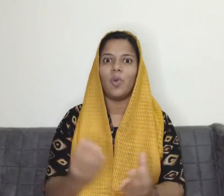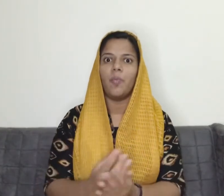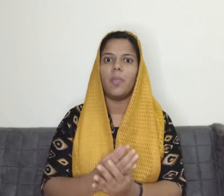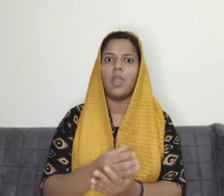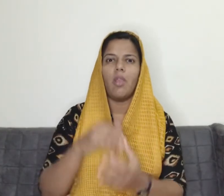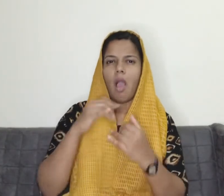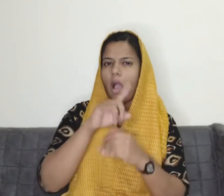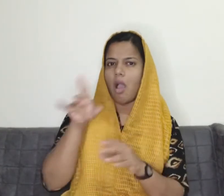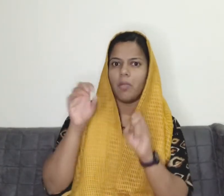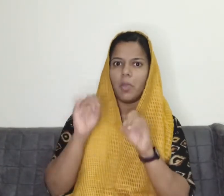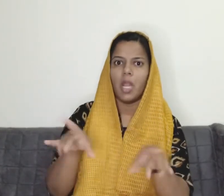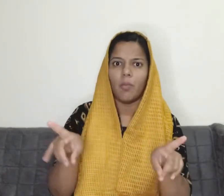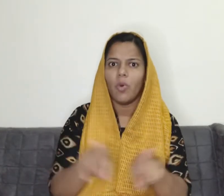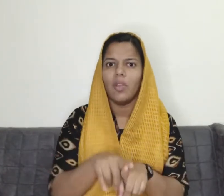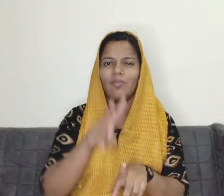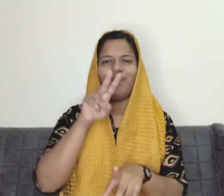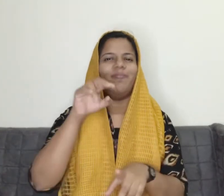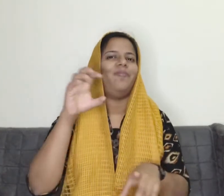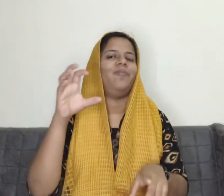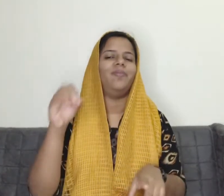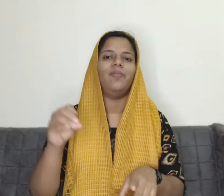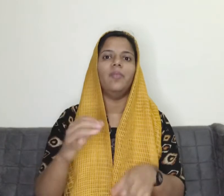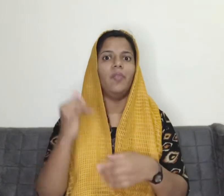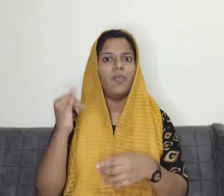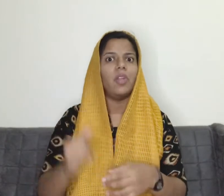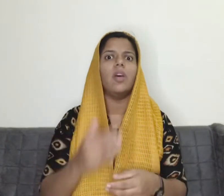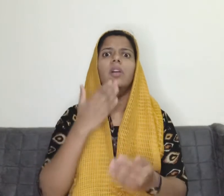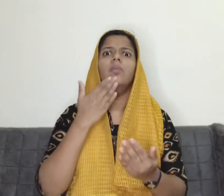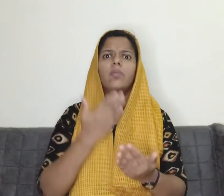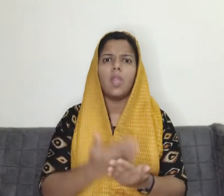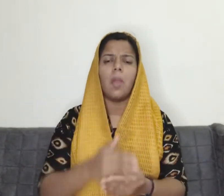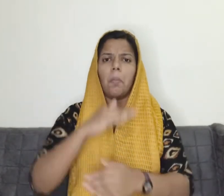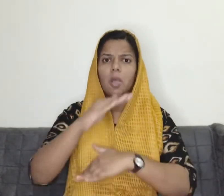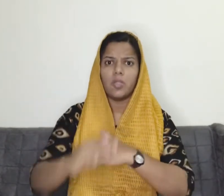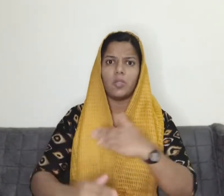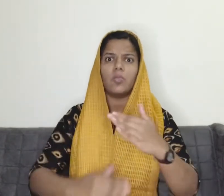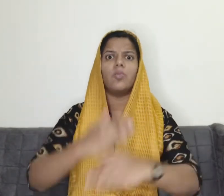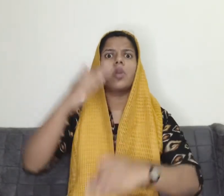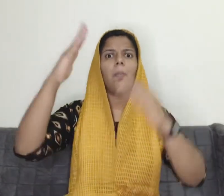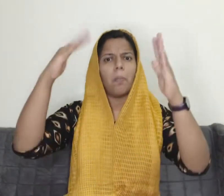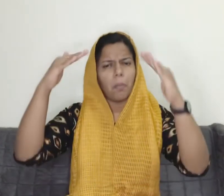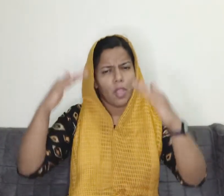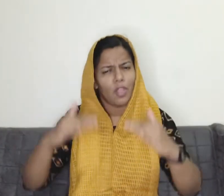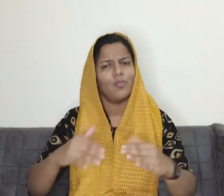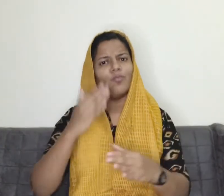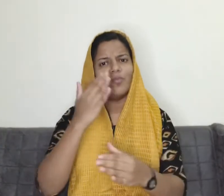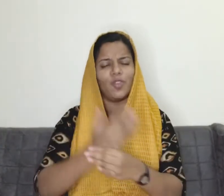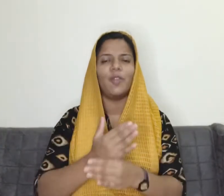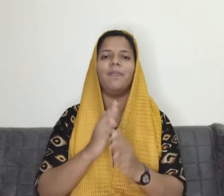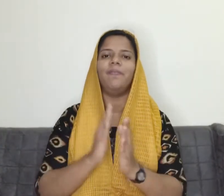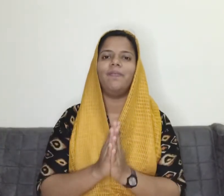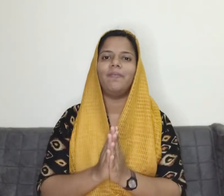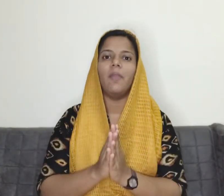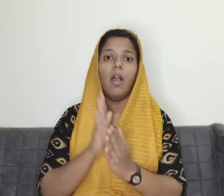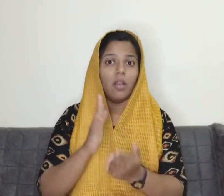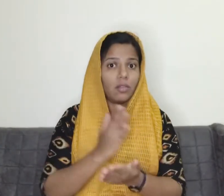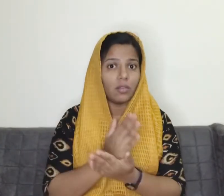നിർജ്ജന പ്രദേശമായി മാറുകയില്ല. അവൻ അവിടെ വരേണ്ട നന്മകൾ, സ്വർഗത്തിൽ നിന്ന് പെയ്തിറങ്ങേണ്ട നന്മകൾ പെയ്തിറങ്ങുക തന്നെ ചെയ്യും. അതുകൊണ്ട് നമ്മൾ എന്ത്